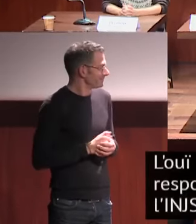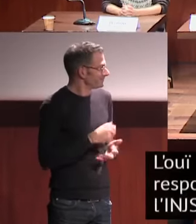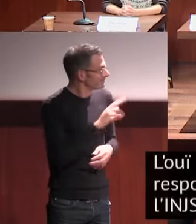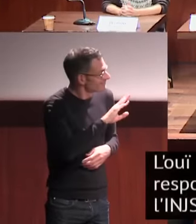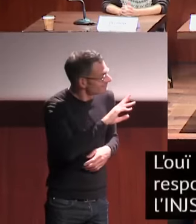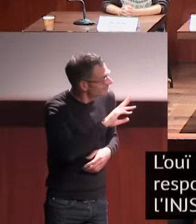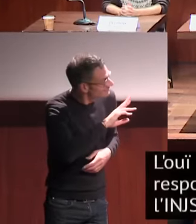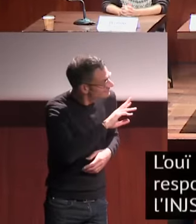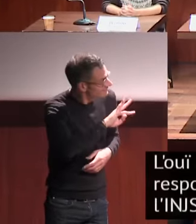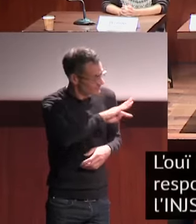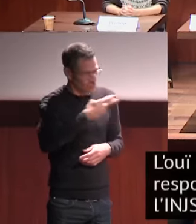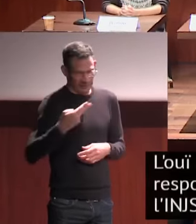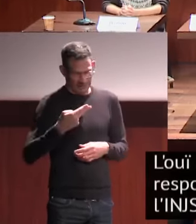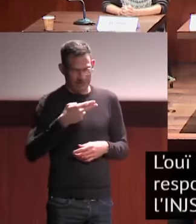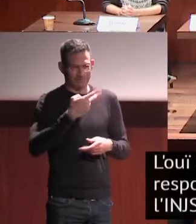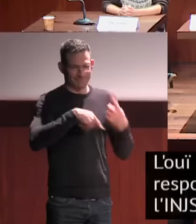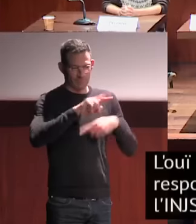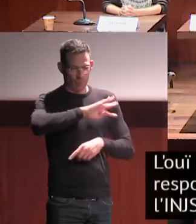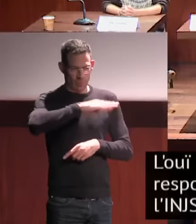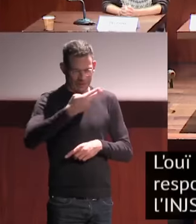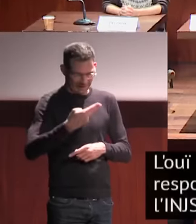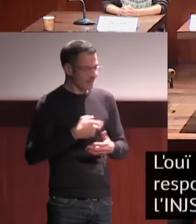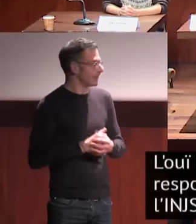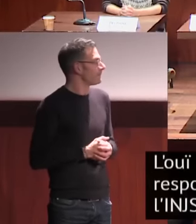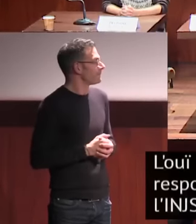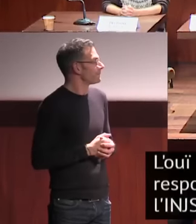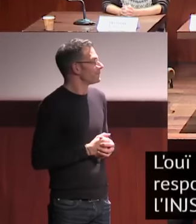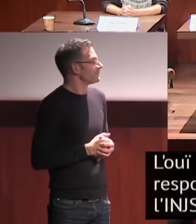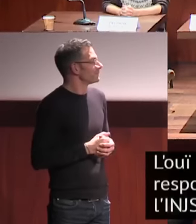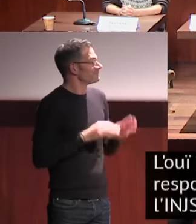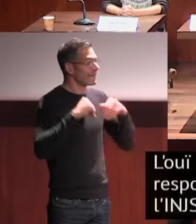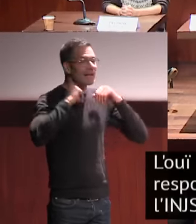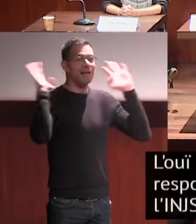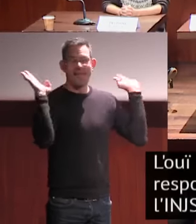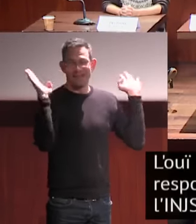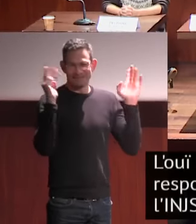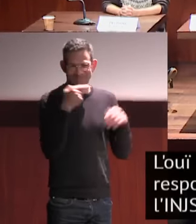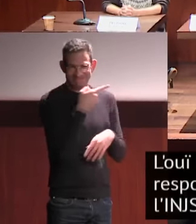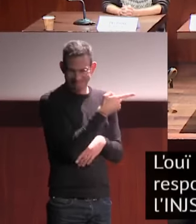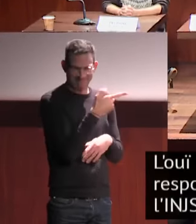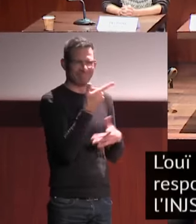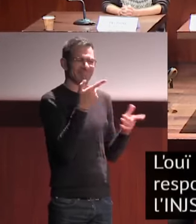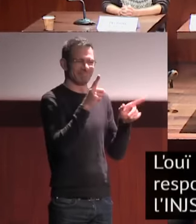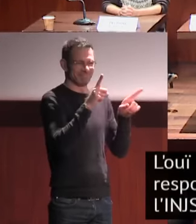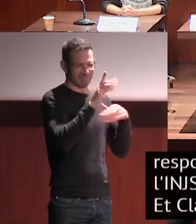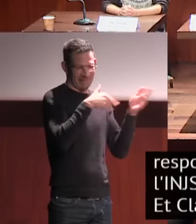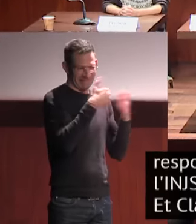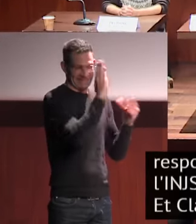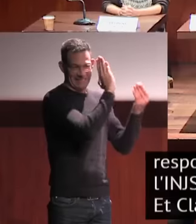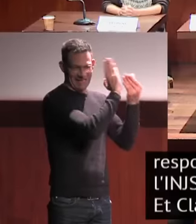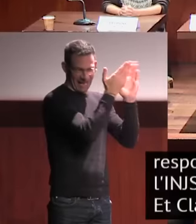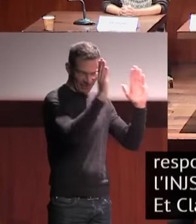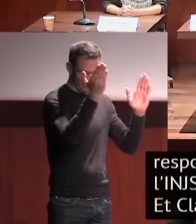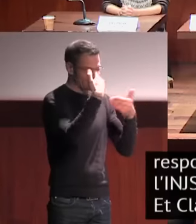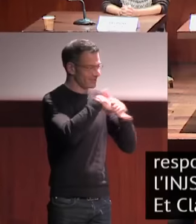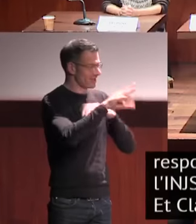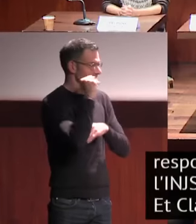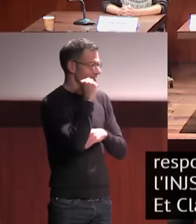à Paris, tout à fait. Et Claire Jahan, qui est aussi archiviste à